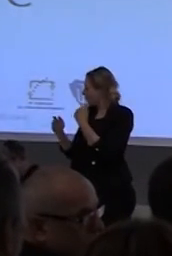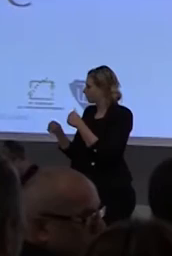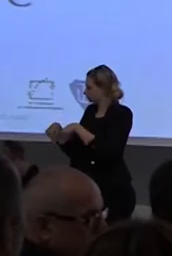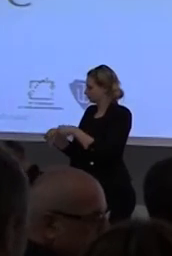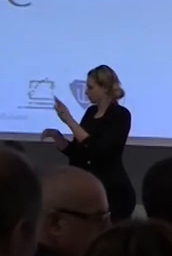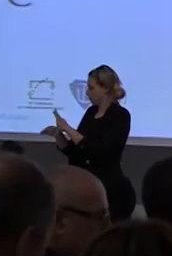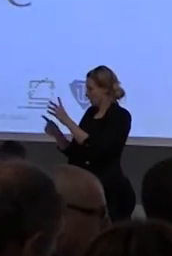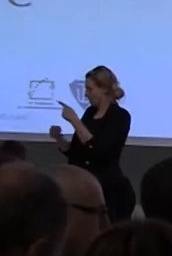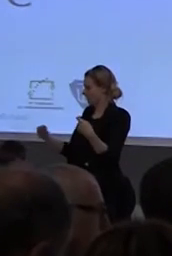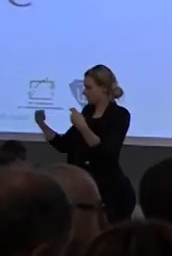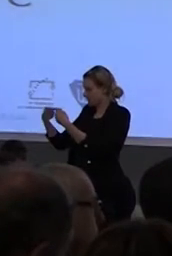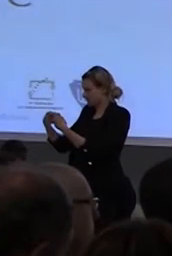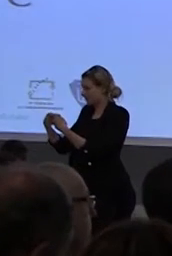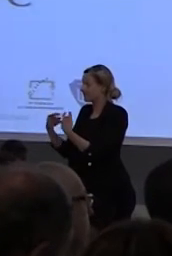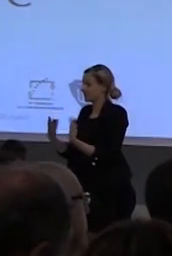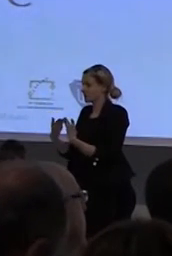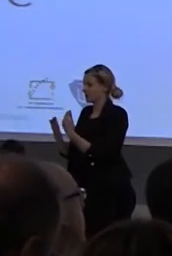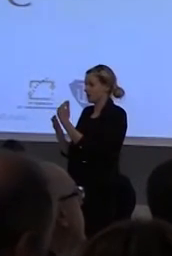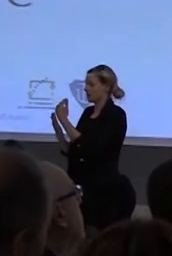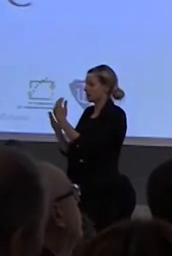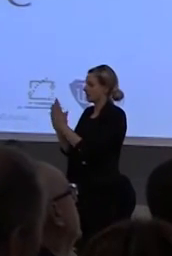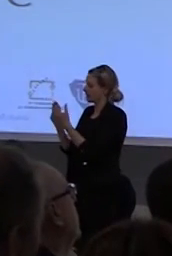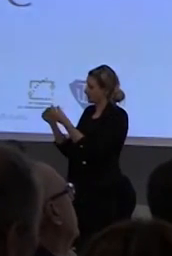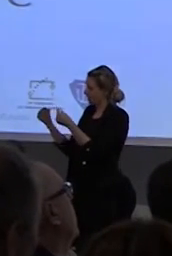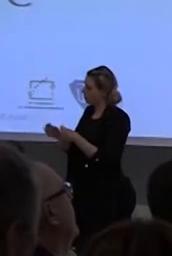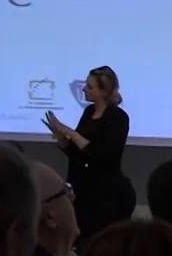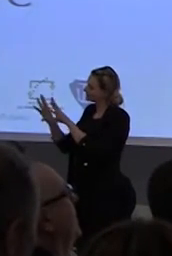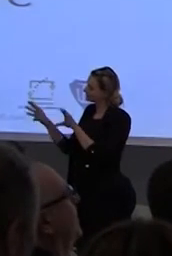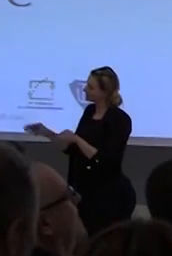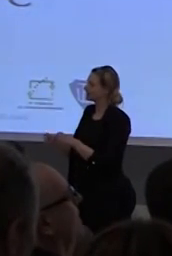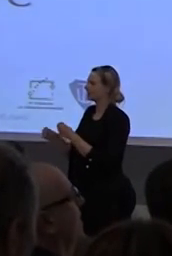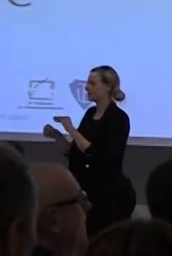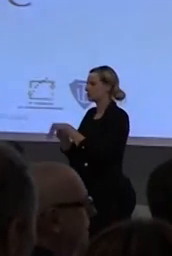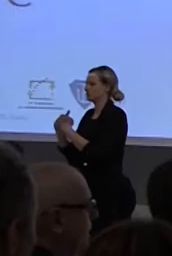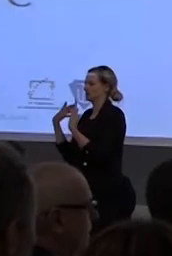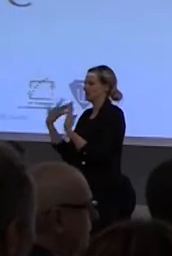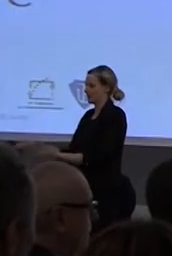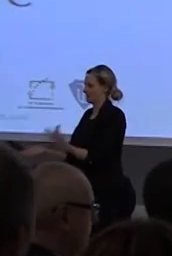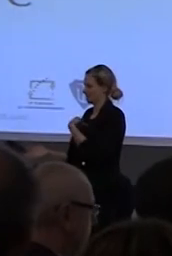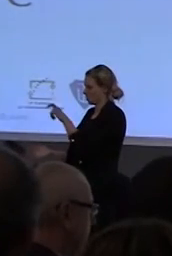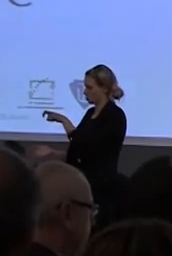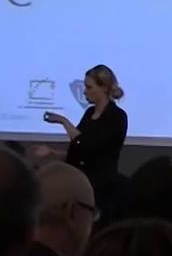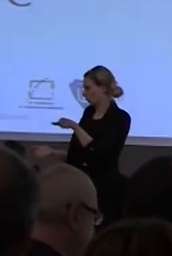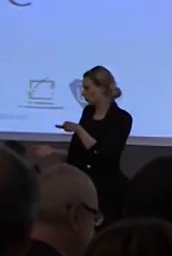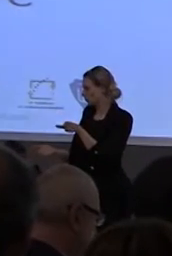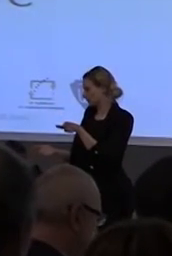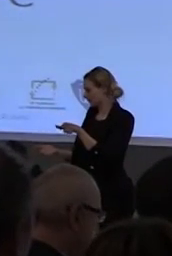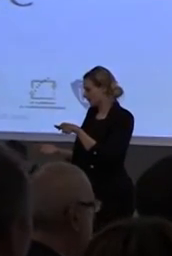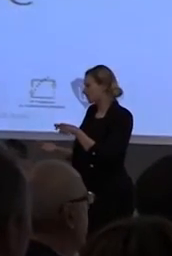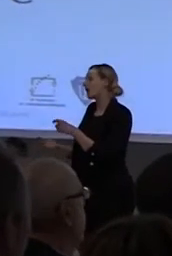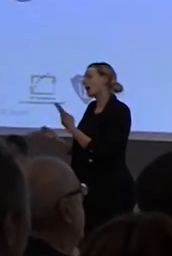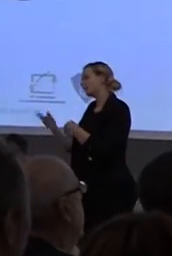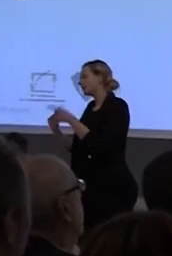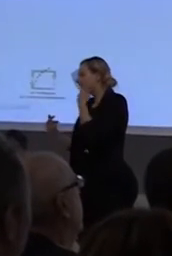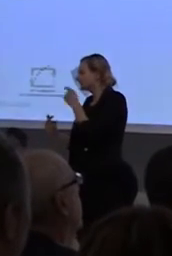na katalogu pracovalo 90 autorů celkem, a z toho převážná část právě byla